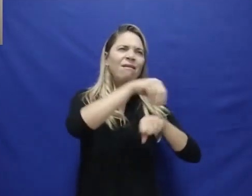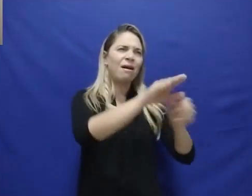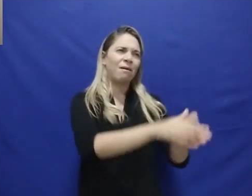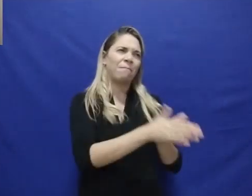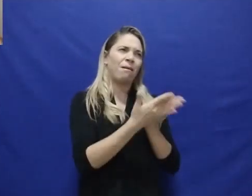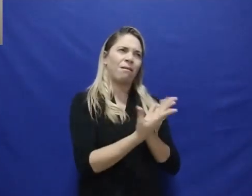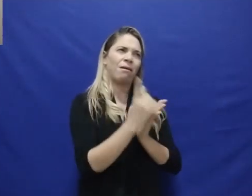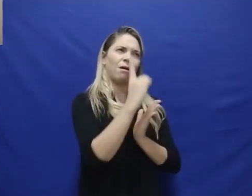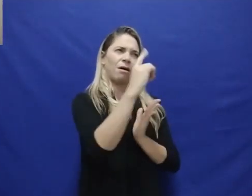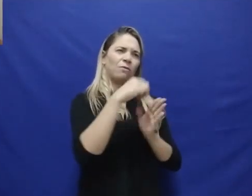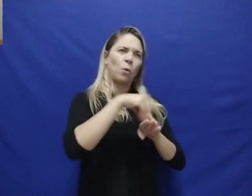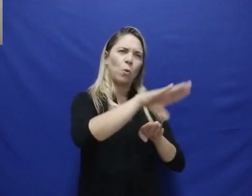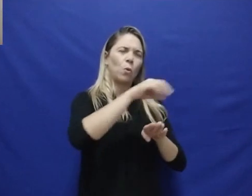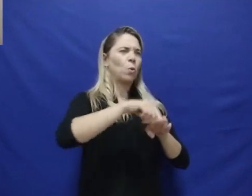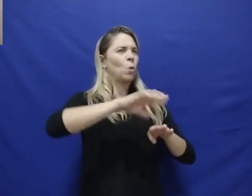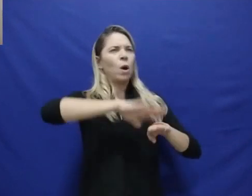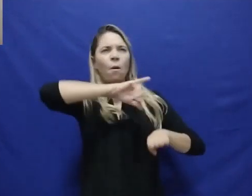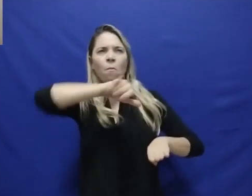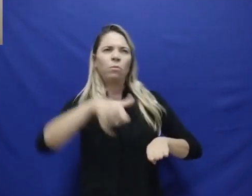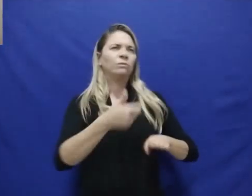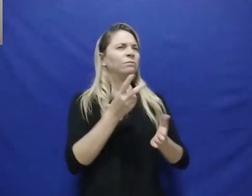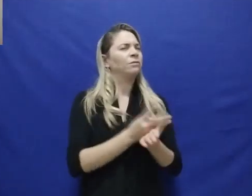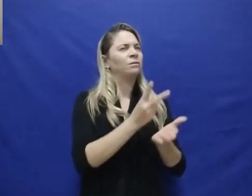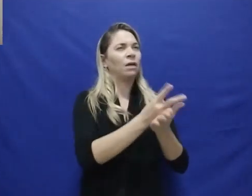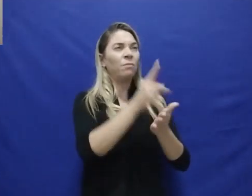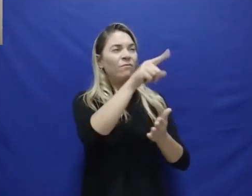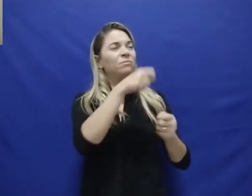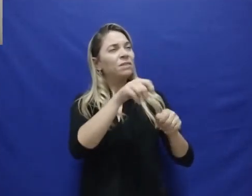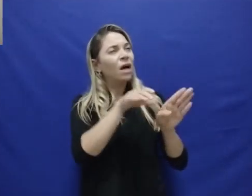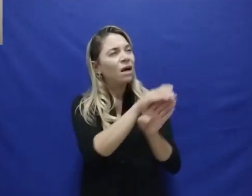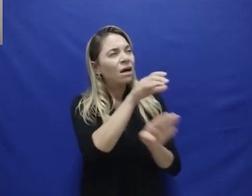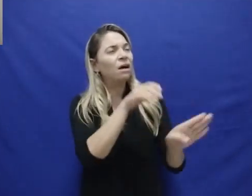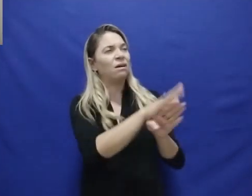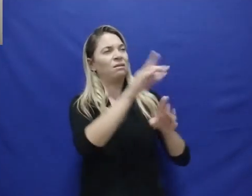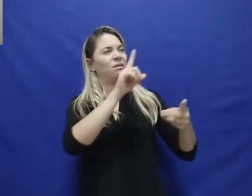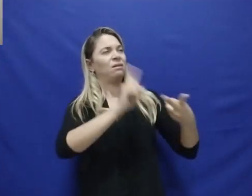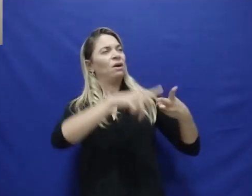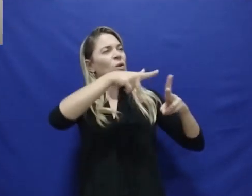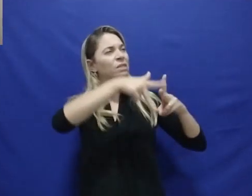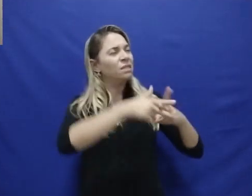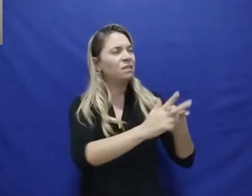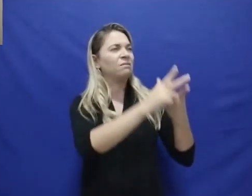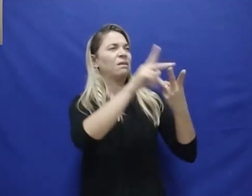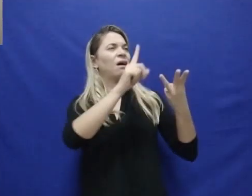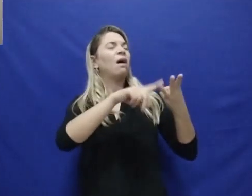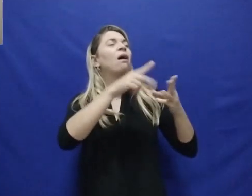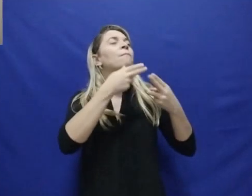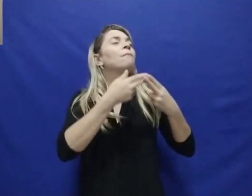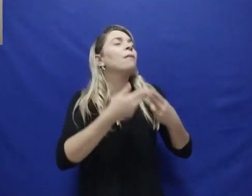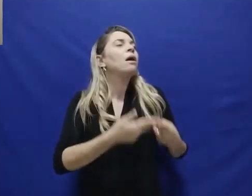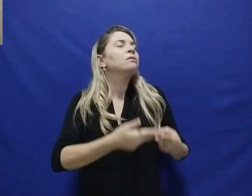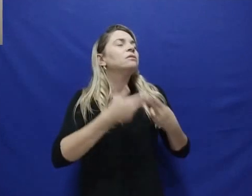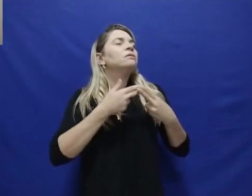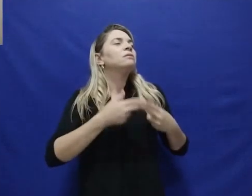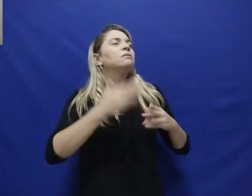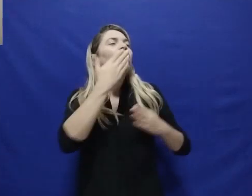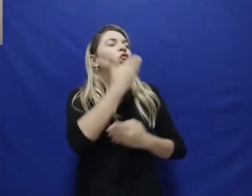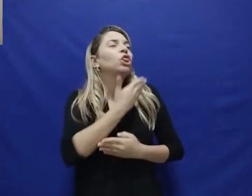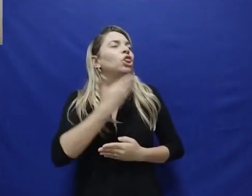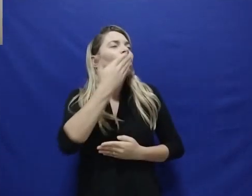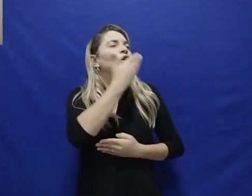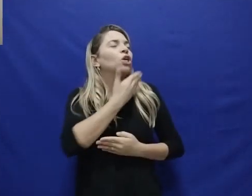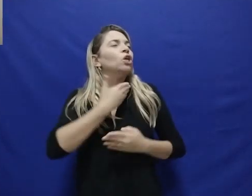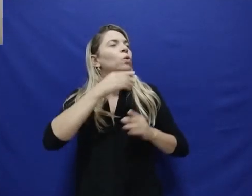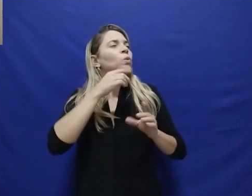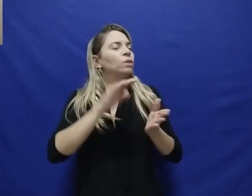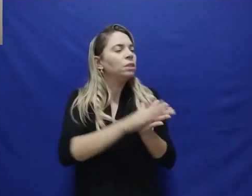não. Corrige, repreende, exorta com toda a longanimidade e doutrina. Pois haverá